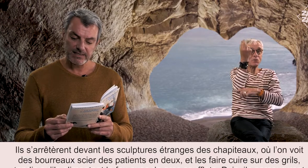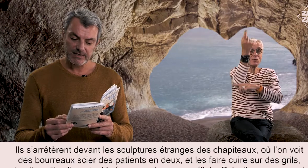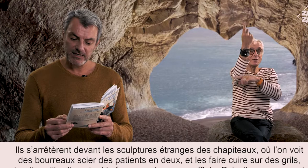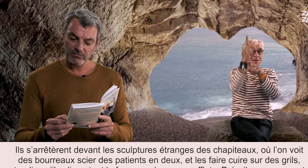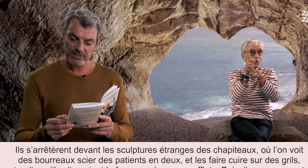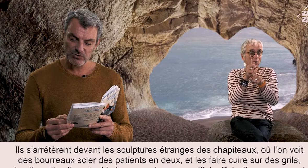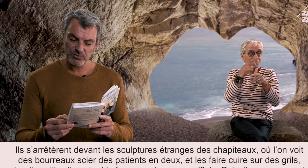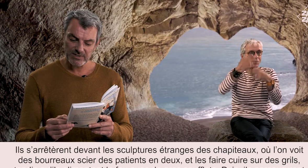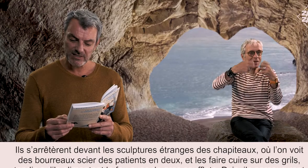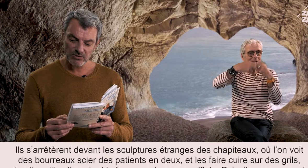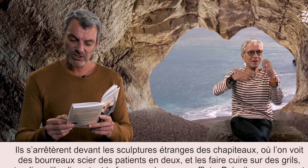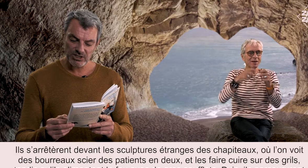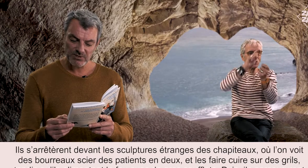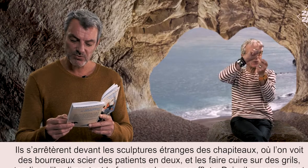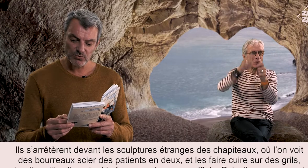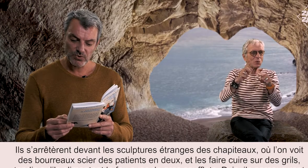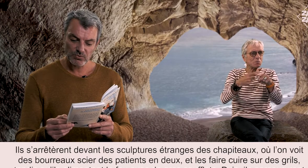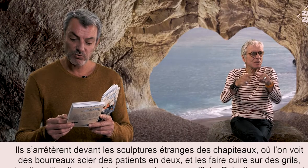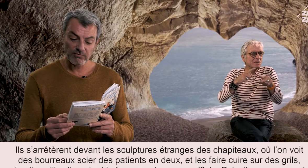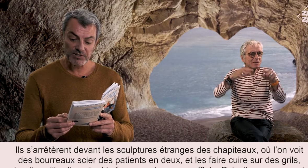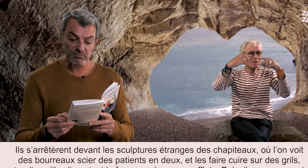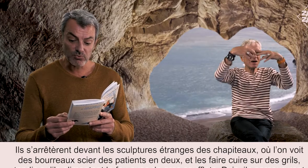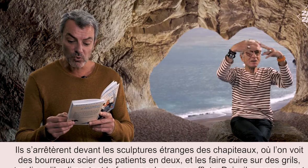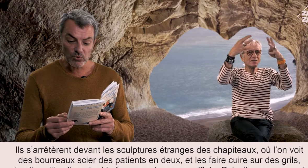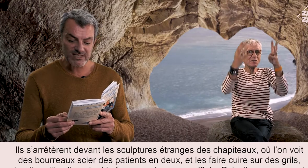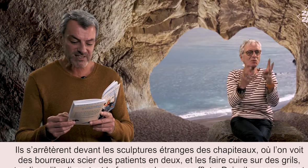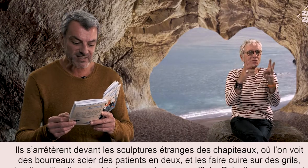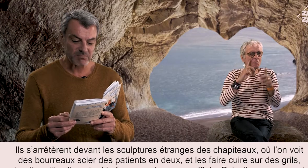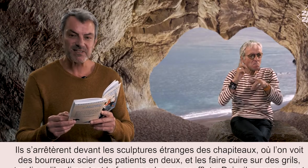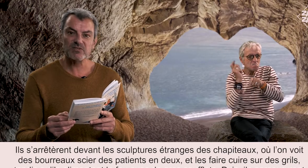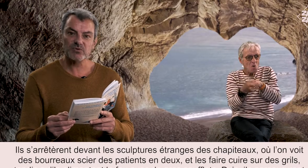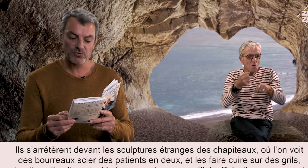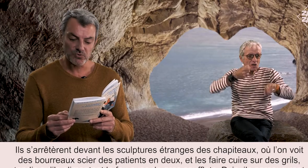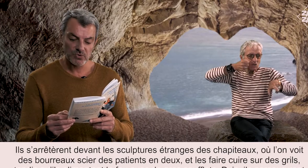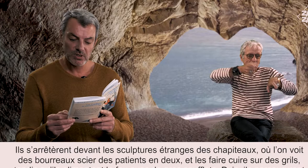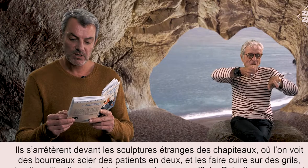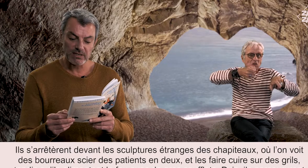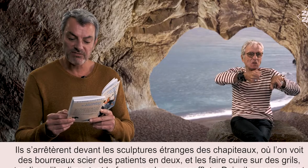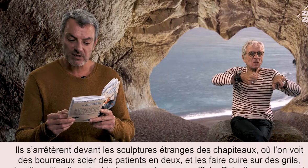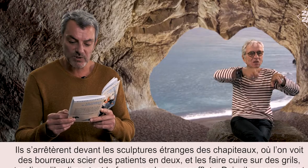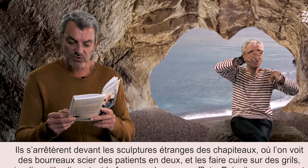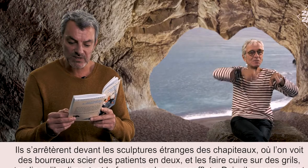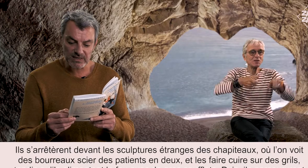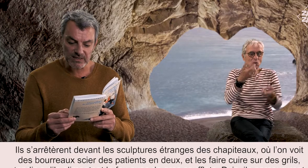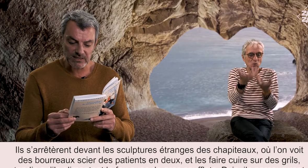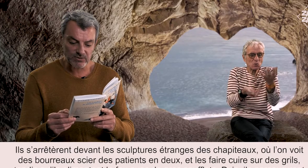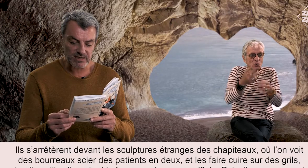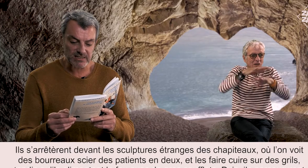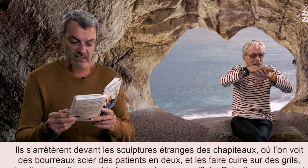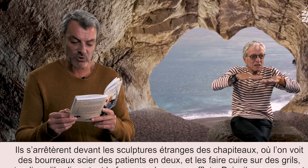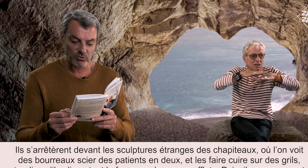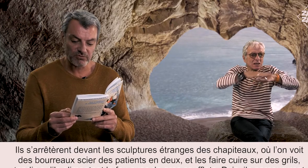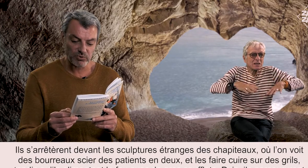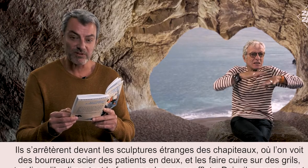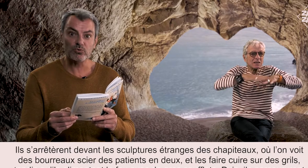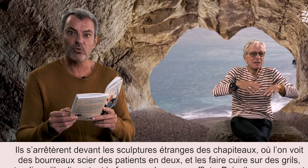Ils s'arrêtèrent devant les sculptures étranges des chapiteaux où l'on voit des bourreaux scier des patients en deux et les faire cuire sur des grilles tandis